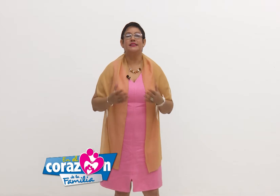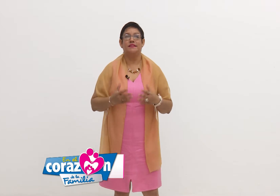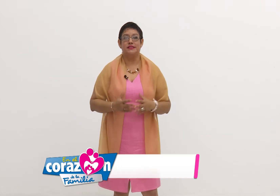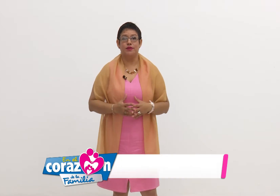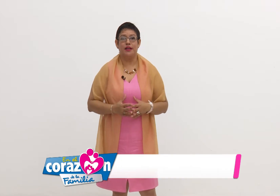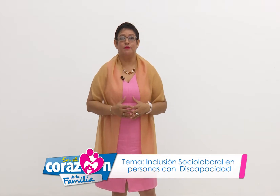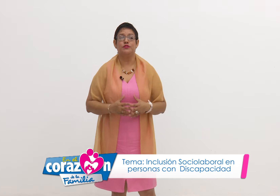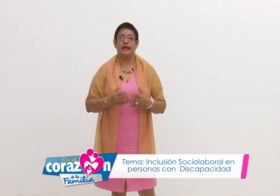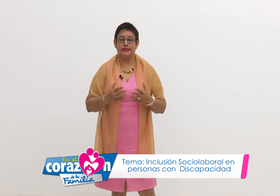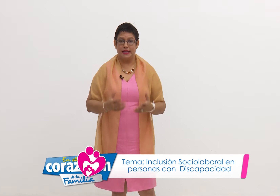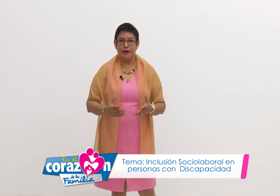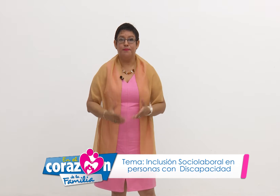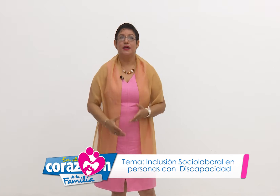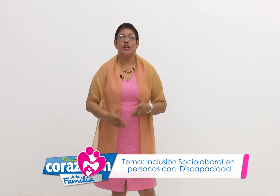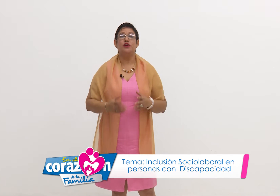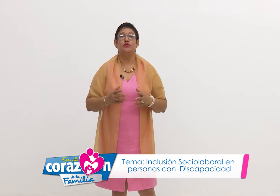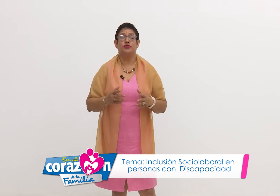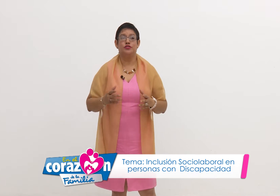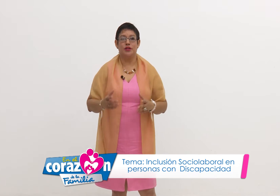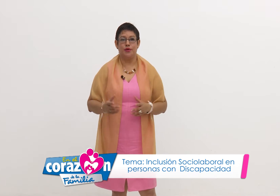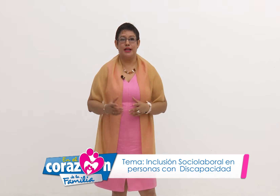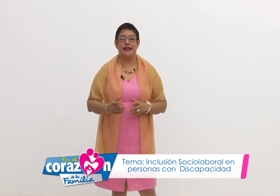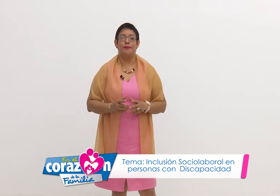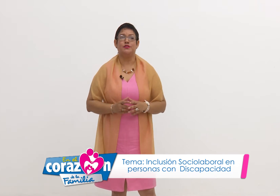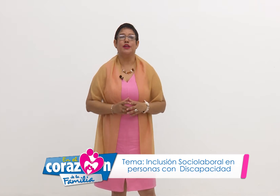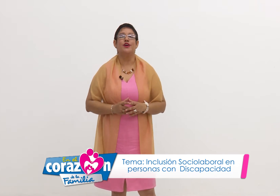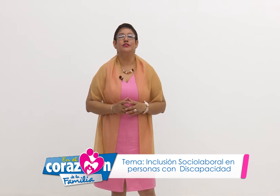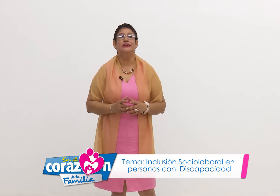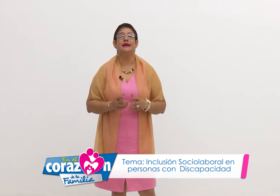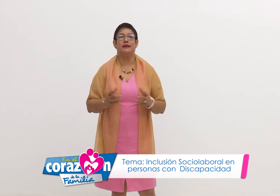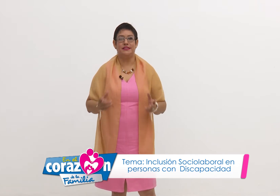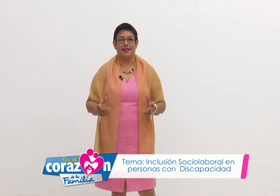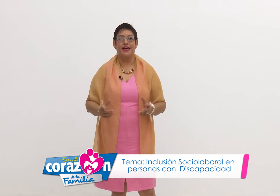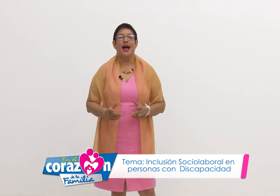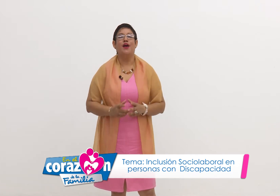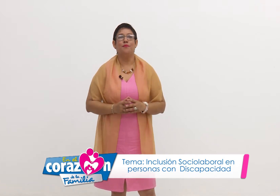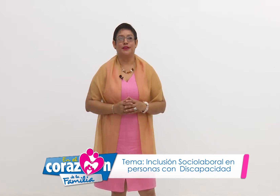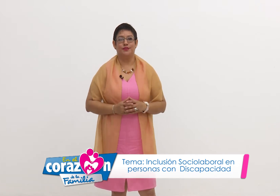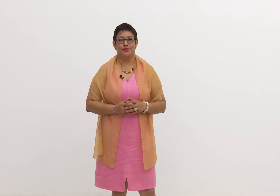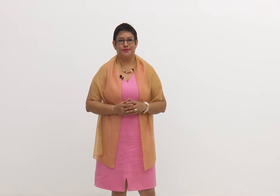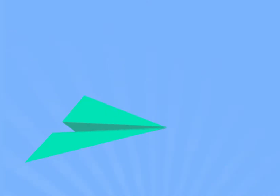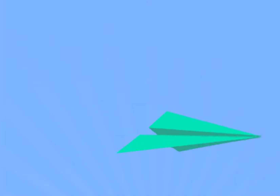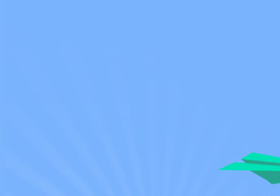vez abordaremos el tema Inclusión sociolaboral de las personas con discapacidad. Acompáñenos.